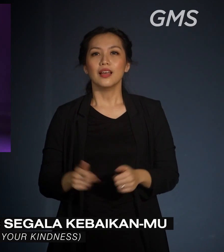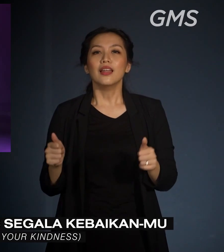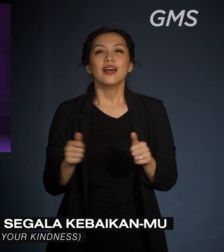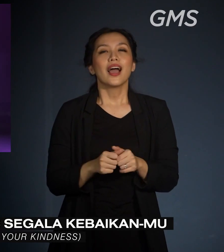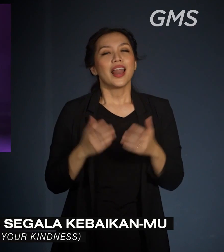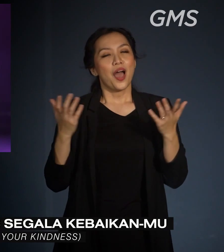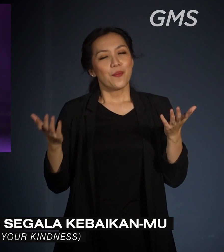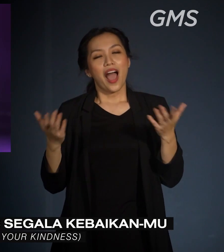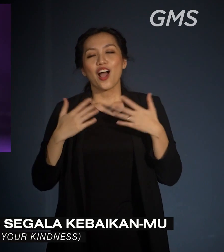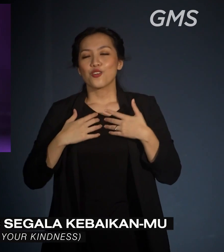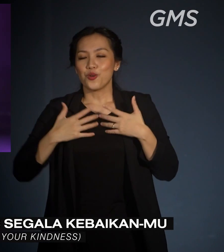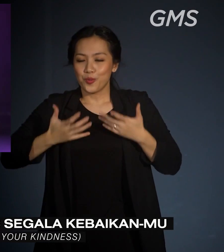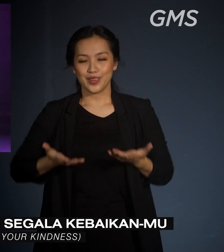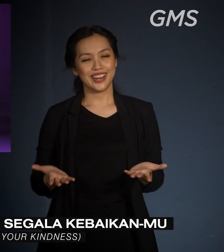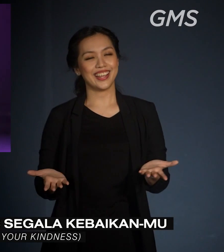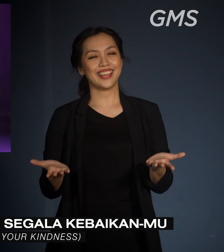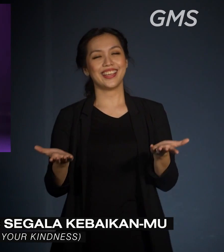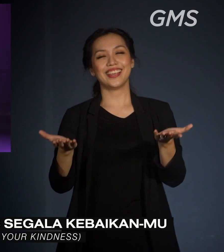apa akan ku